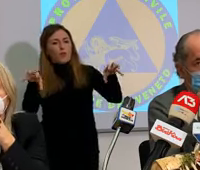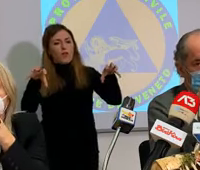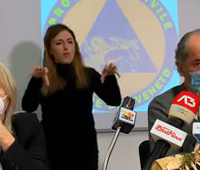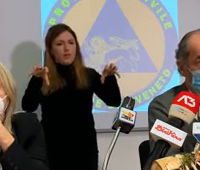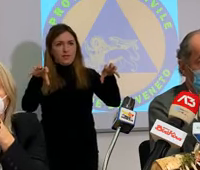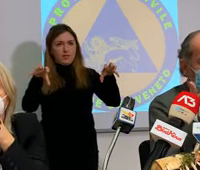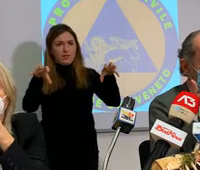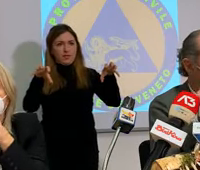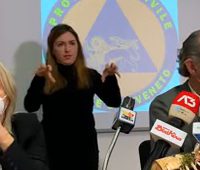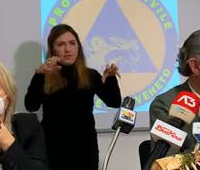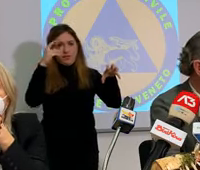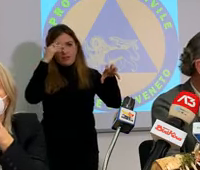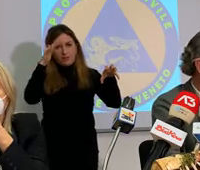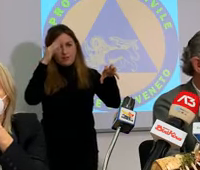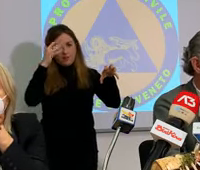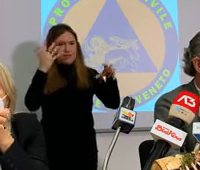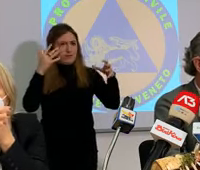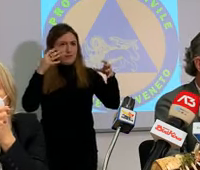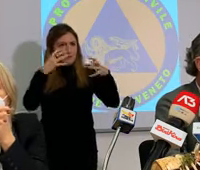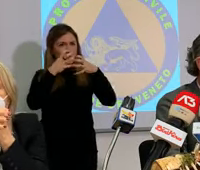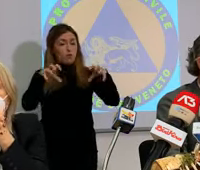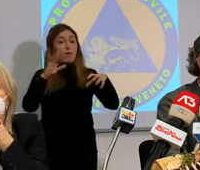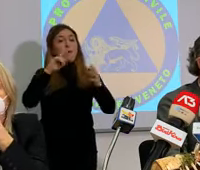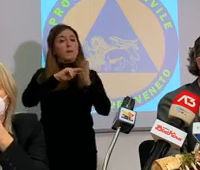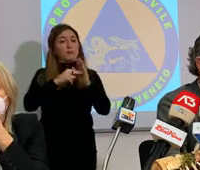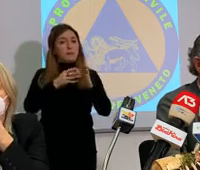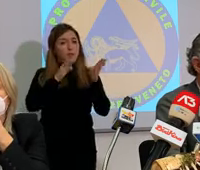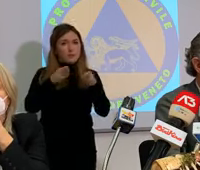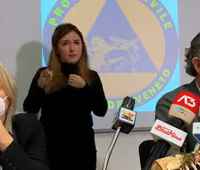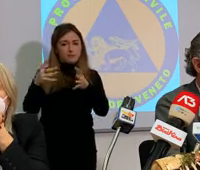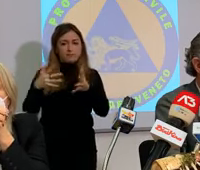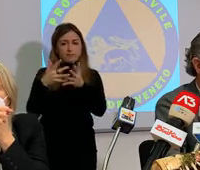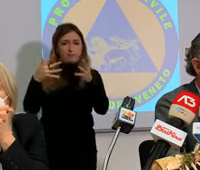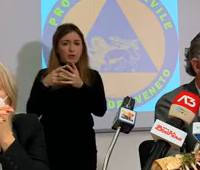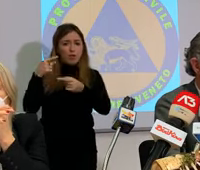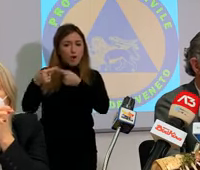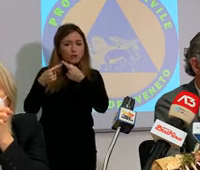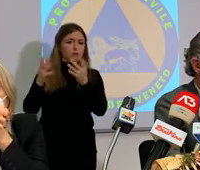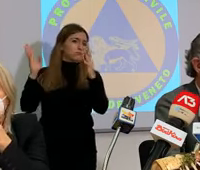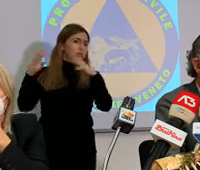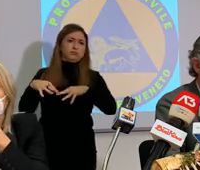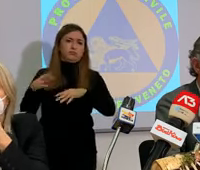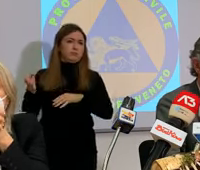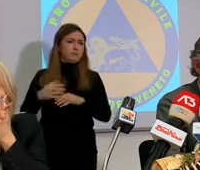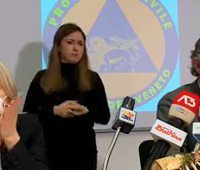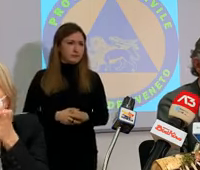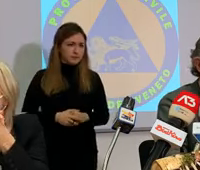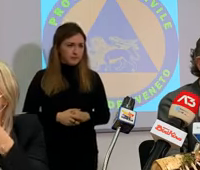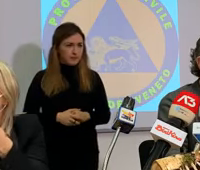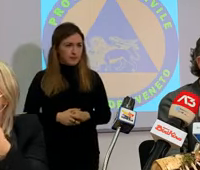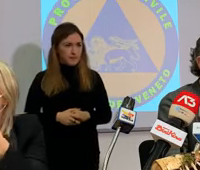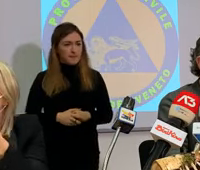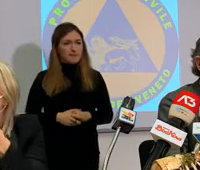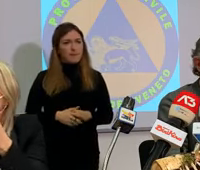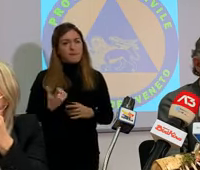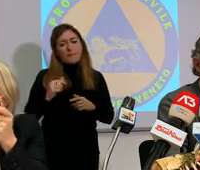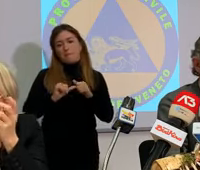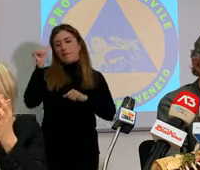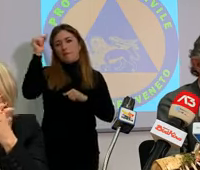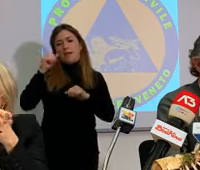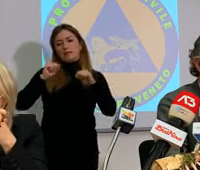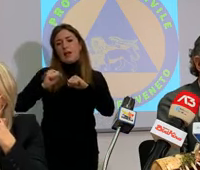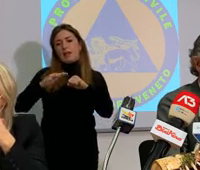prova che di mezzo abbiamo gli ospedali che vanno al collasso se si continua così e quindi per me viene prima la sanità